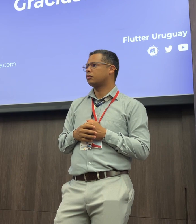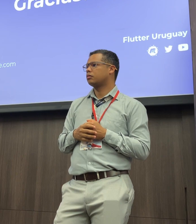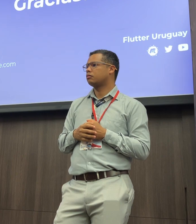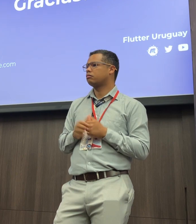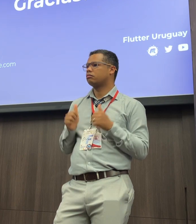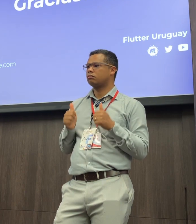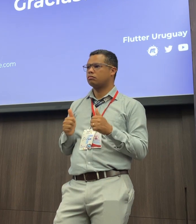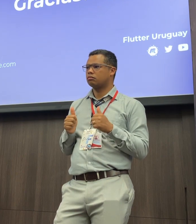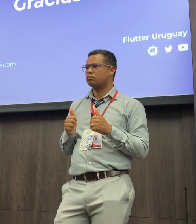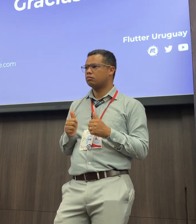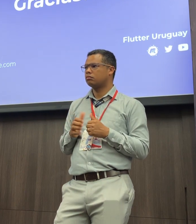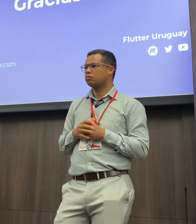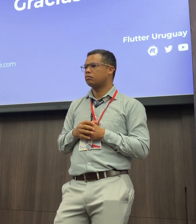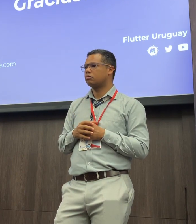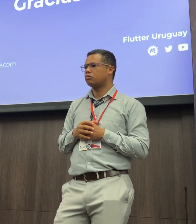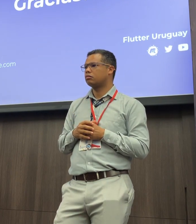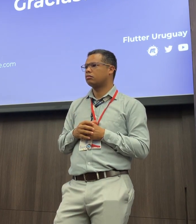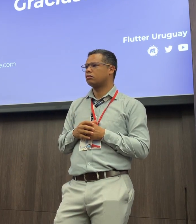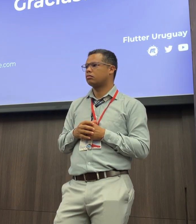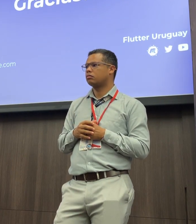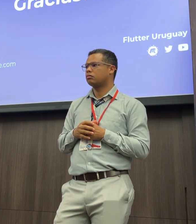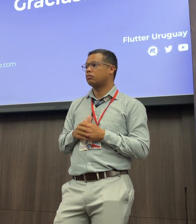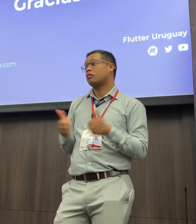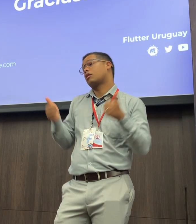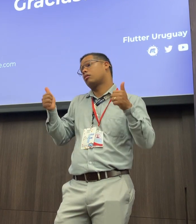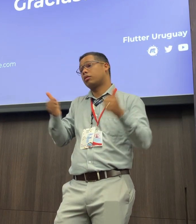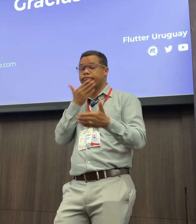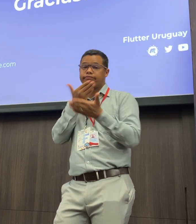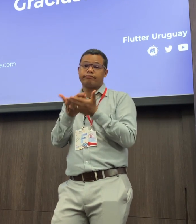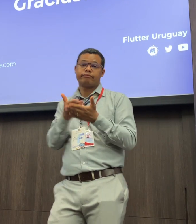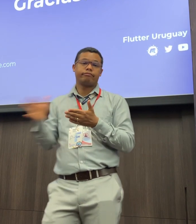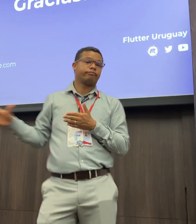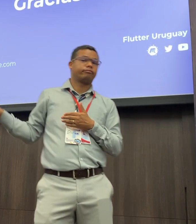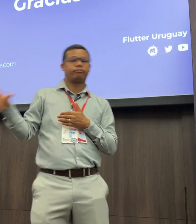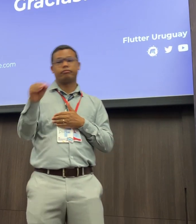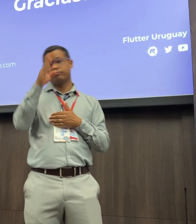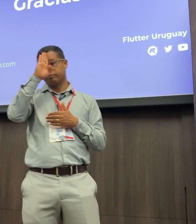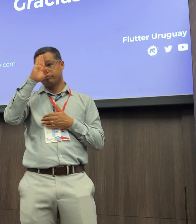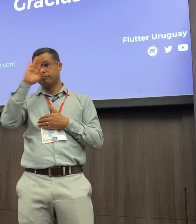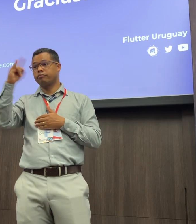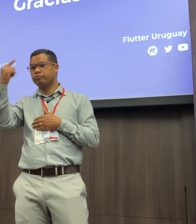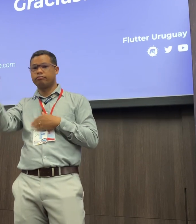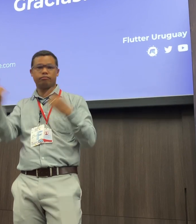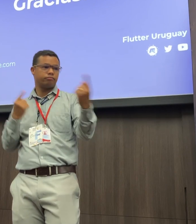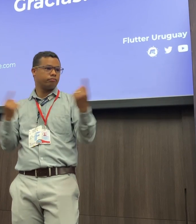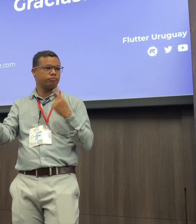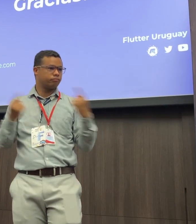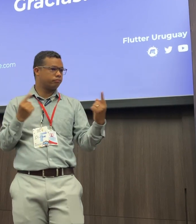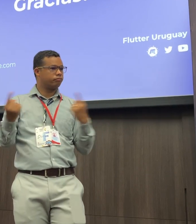Bien. Bueno, muchas gracias de nuevo, y bueno, cualquier duda también se puede hacer ahí.